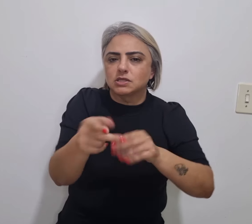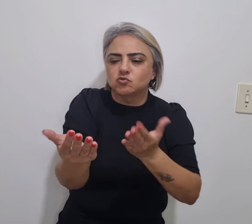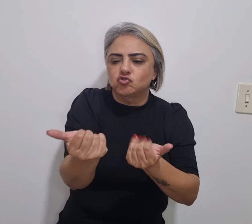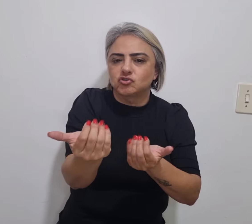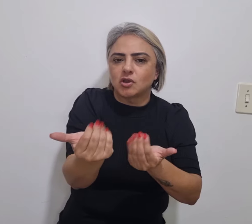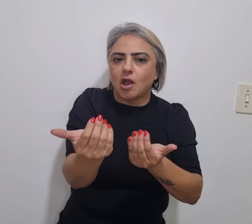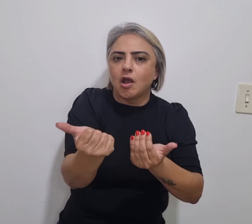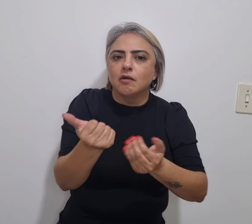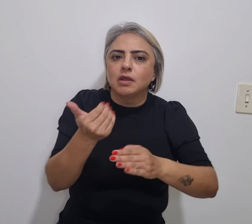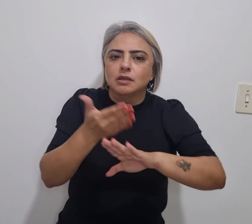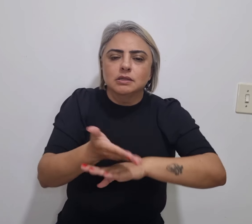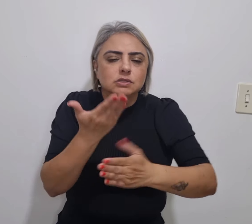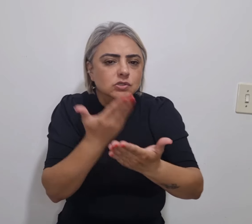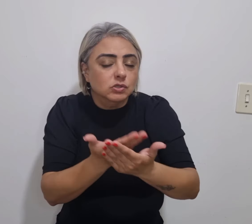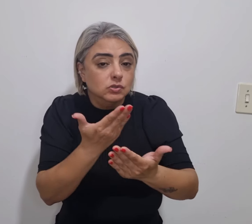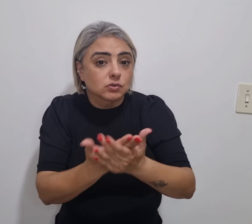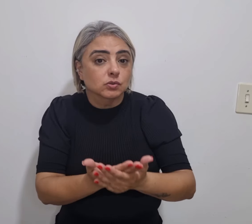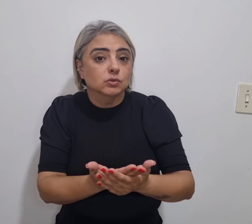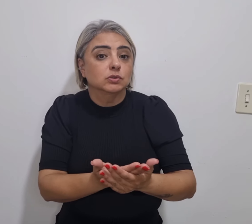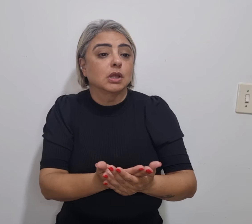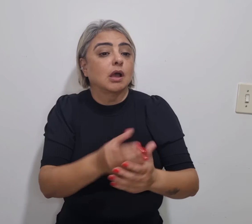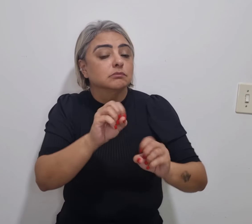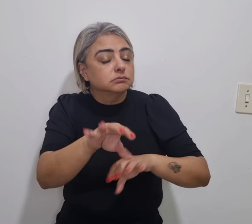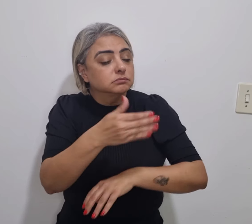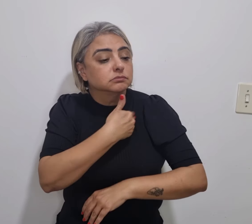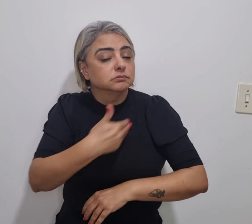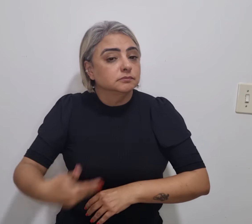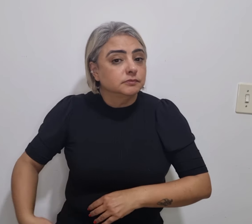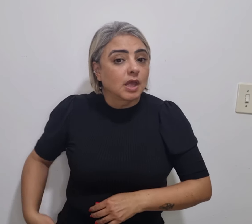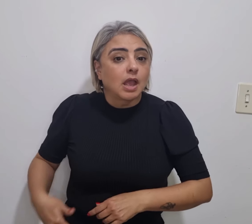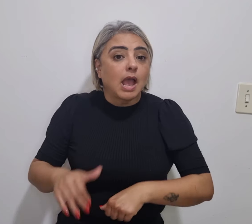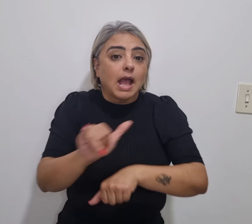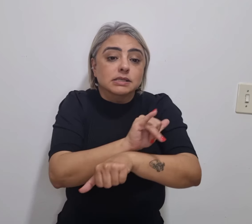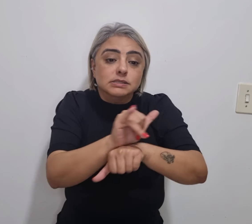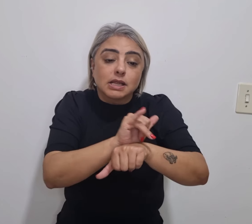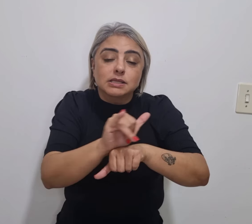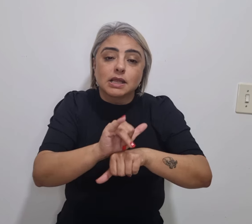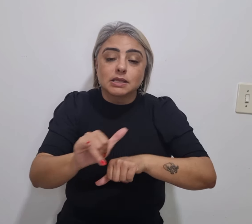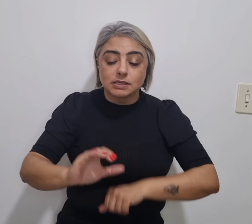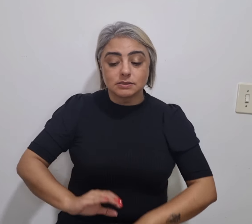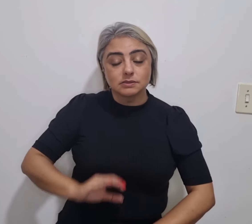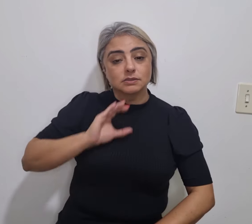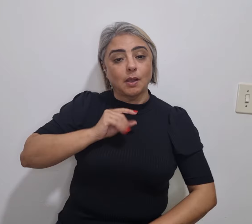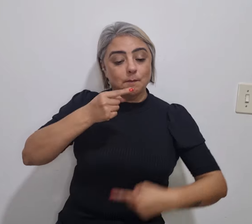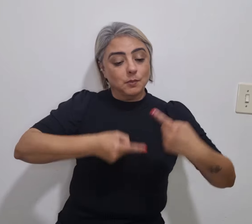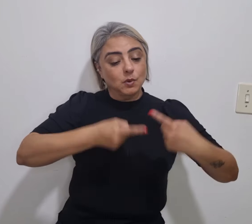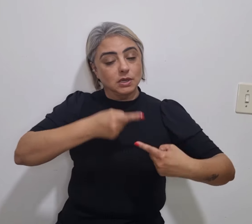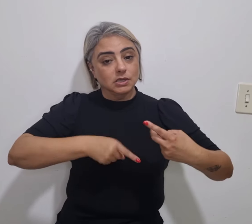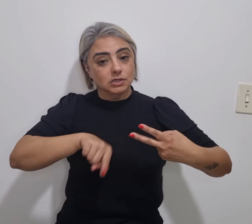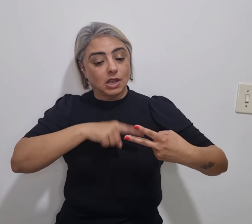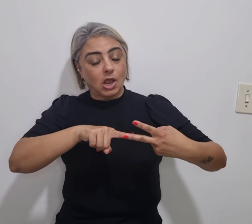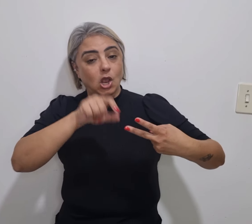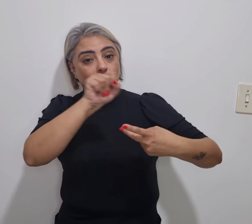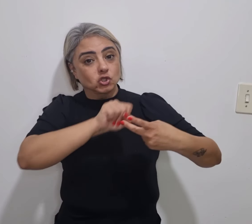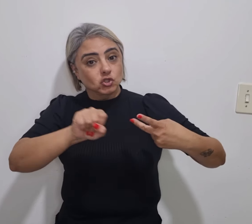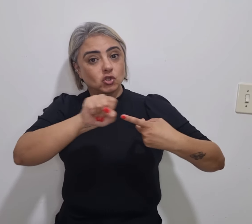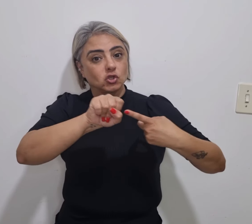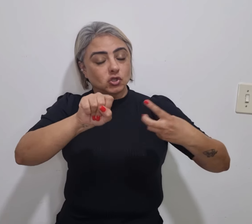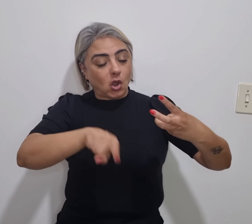que frequentam o ensino público os instrumentos de sua cidadania política, social, econômica